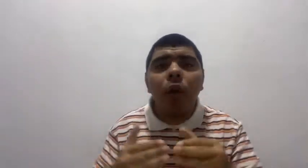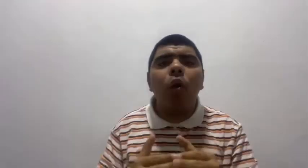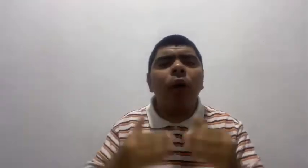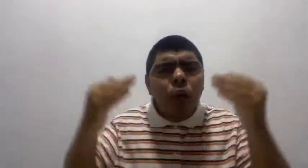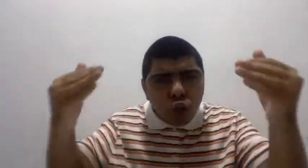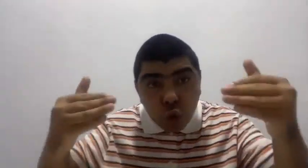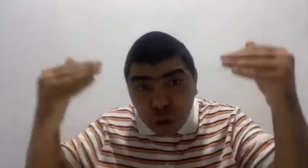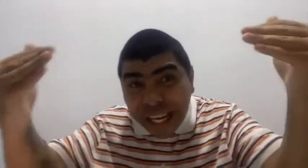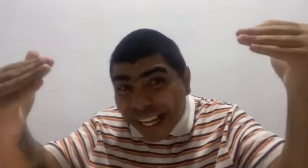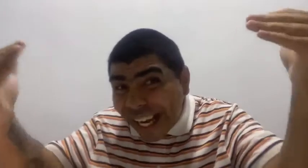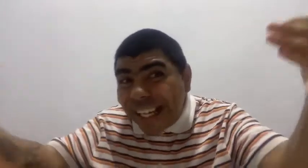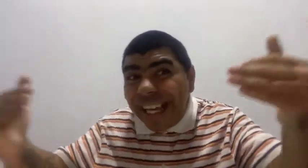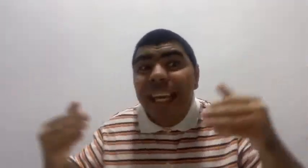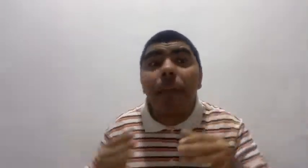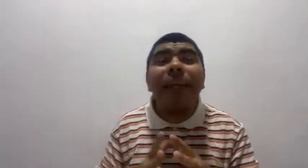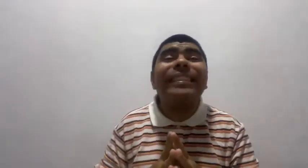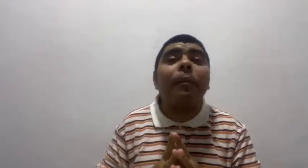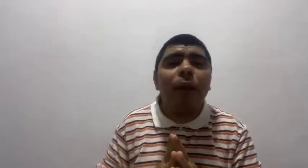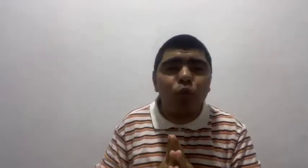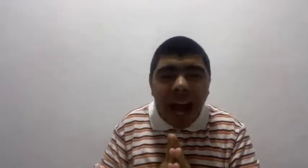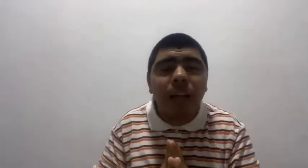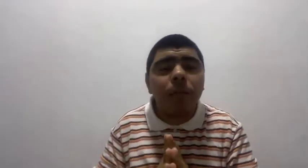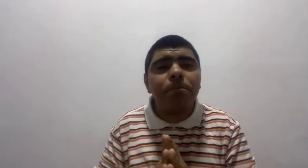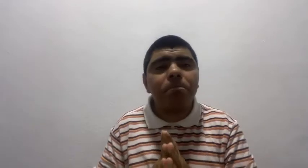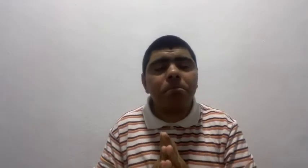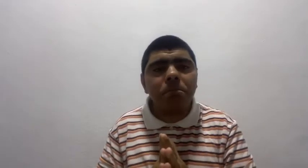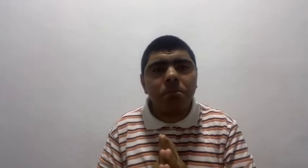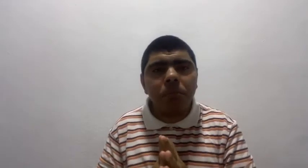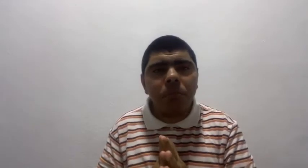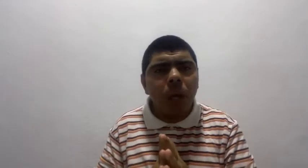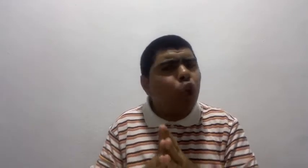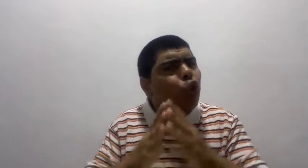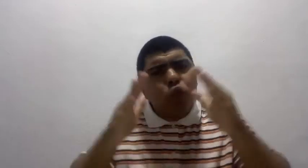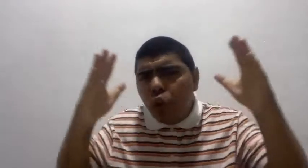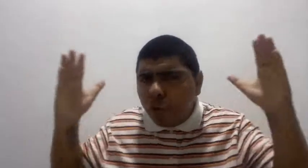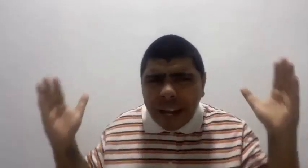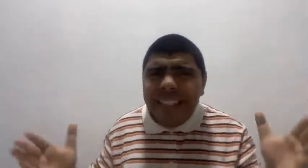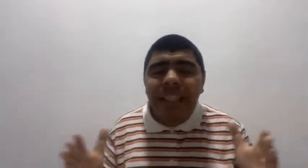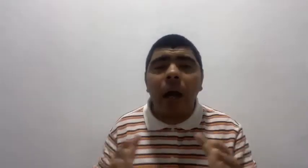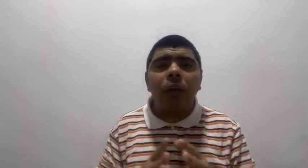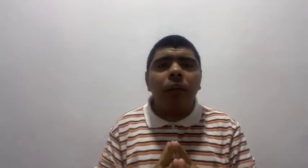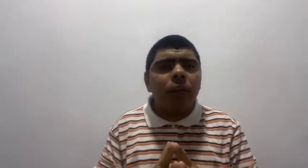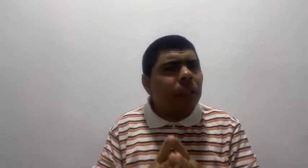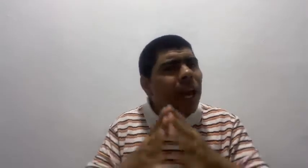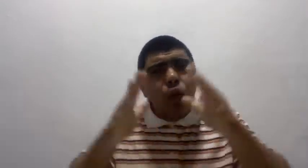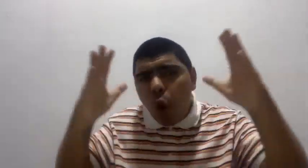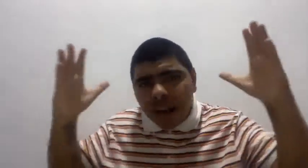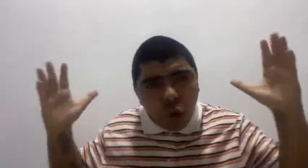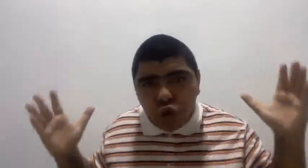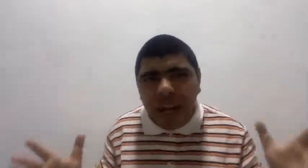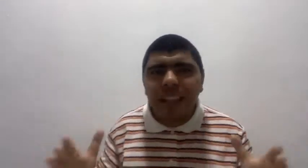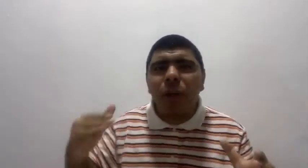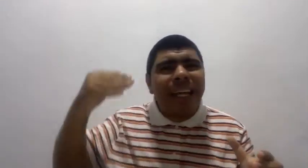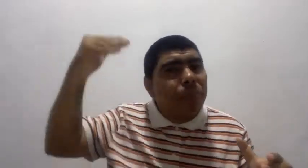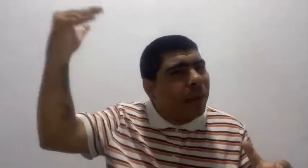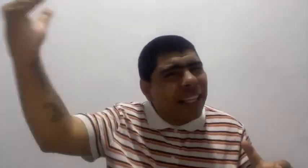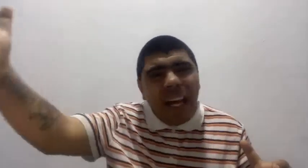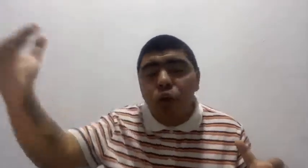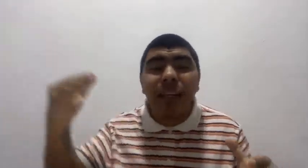Dios, que usted crezca y aprenda a madurar. No se ofenda ni la coja con nadie. No es que el predicador la